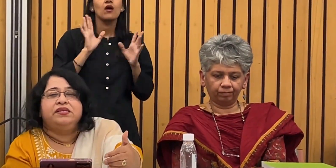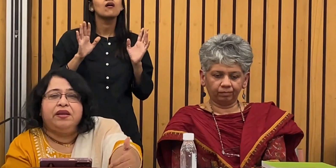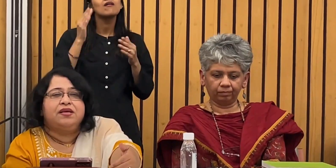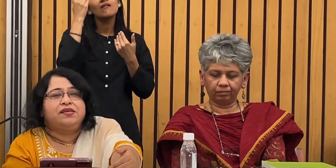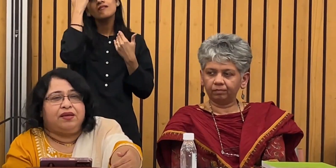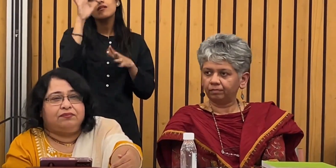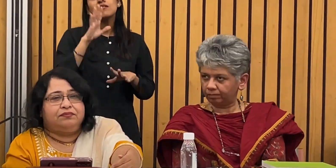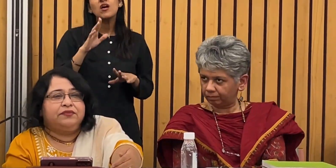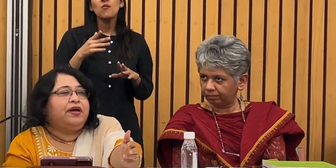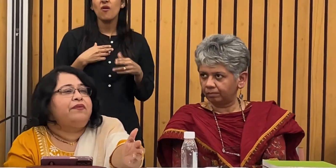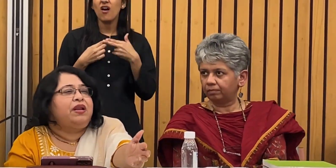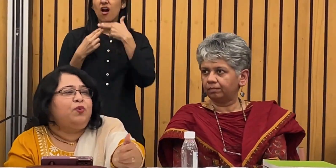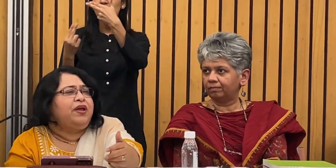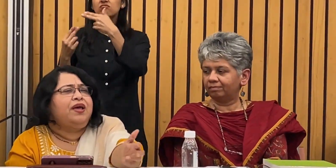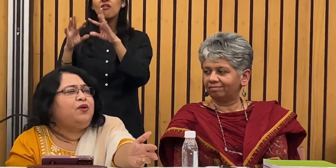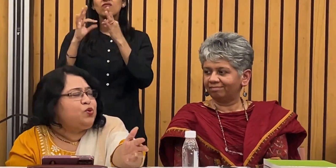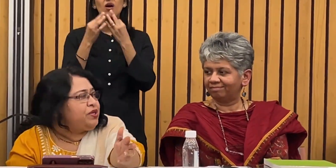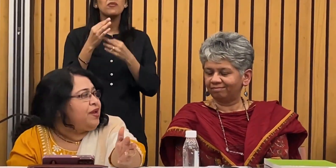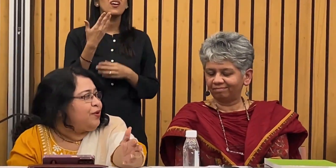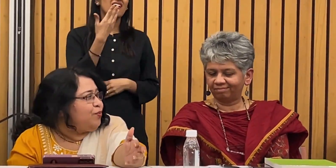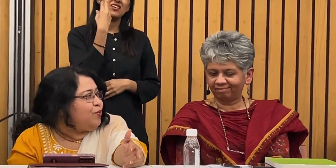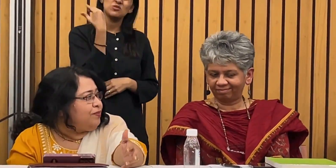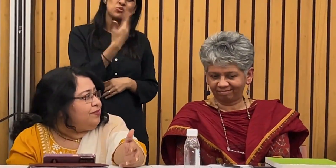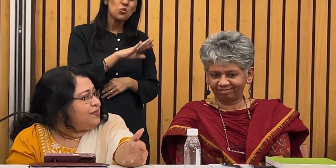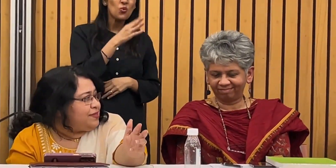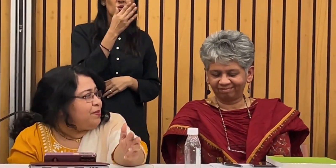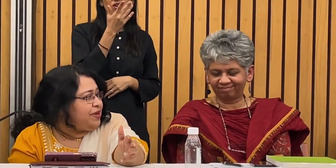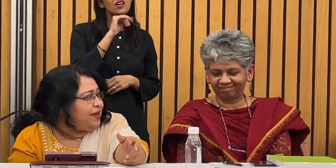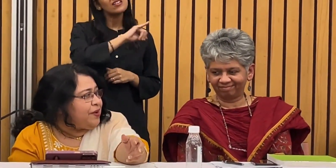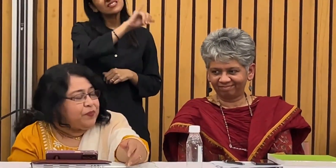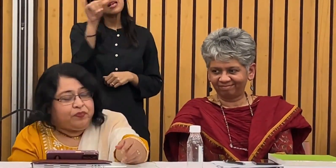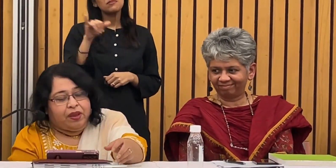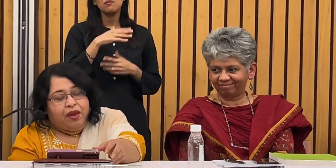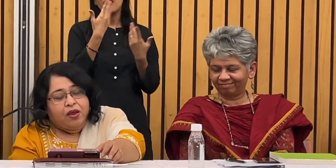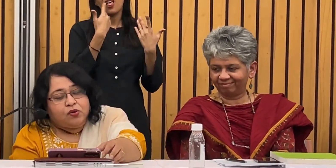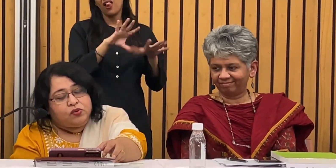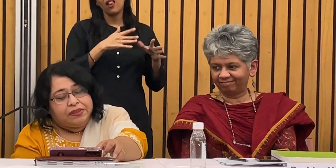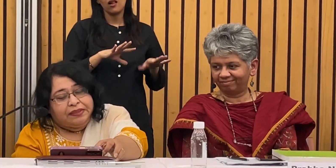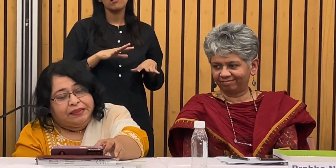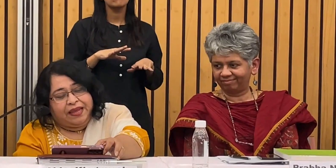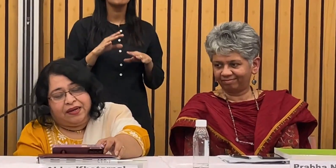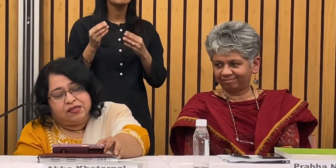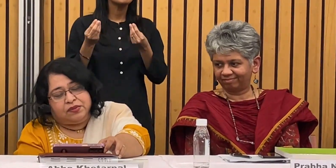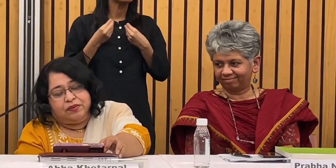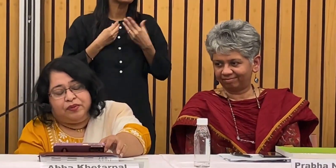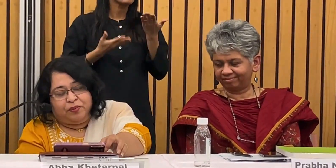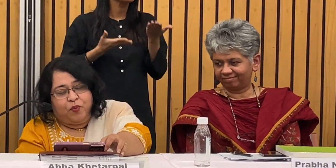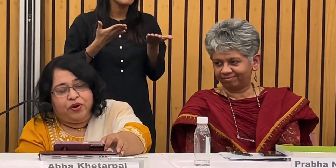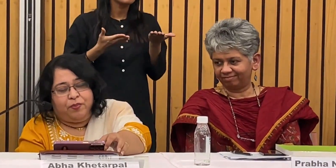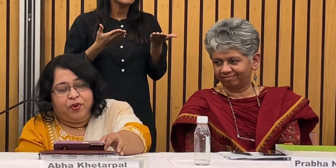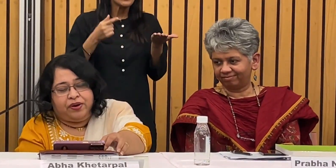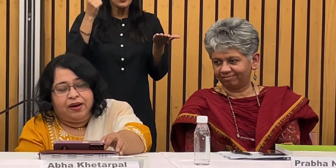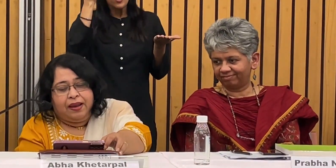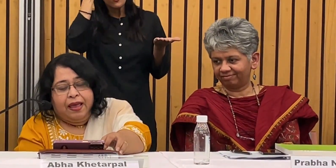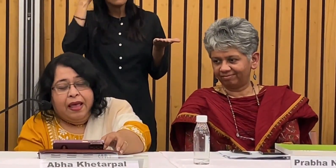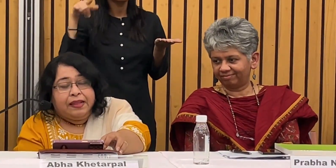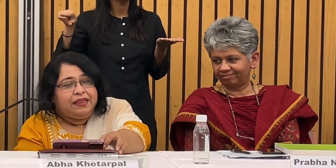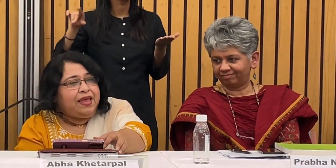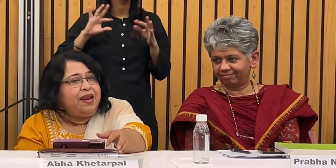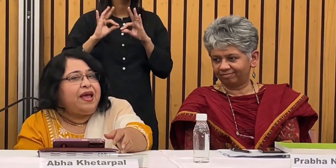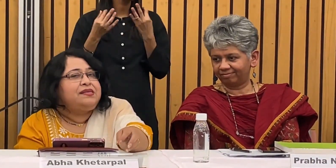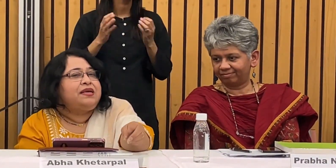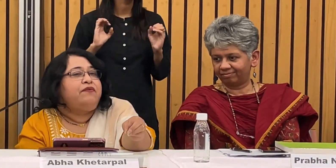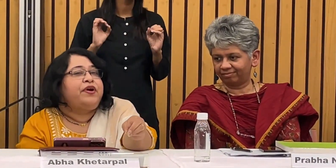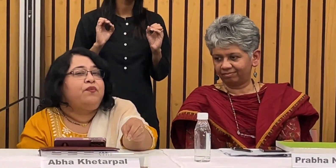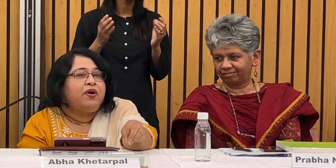taken seriously. घर वाले बोलेंगे अरे कुछ नहीं है तुमको, सब ठीक है. So that is more important.